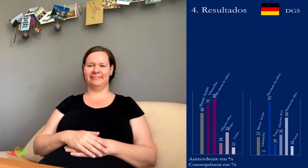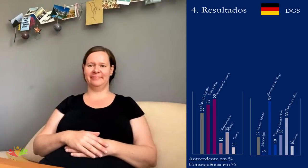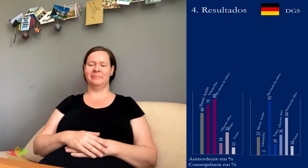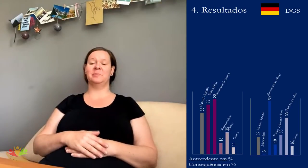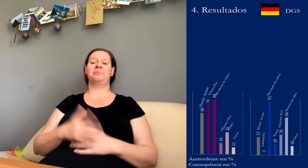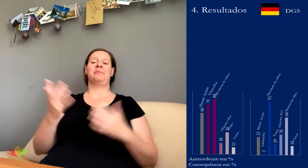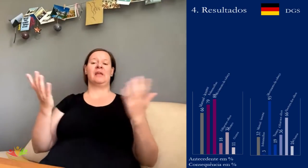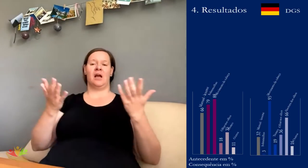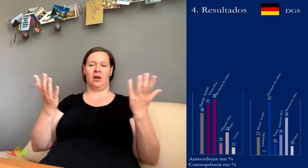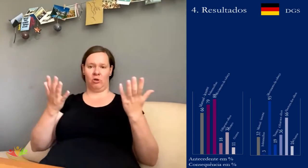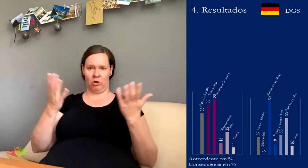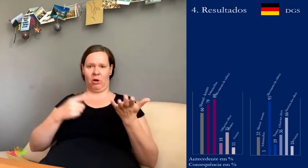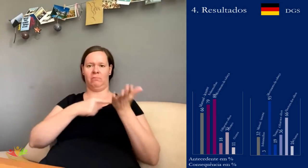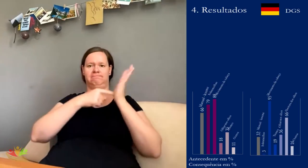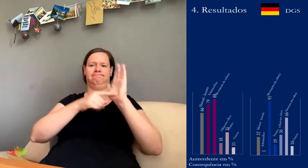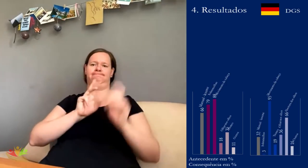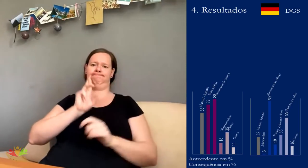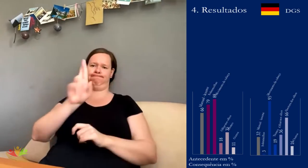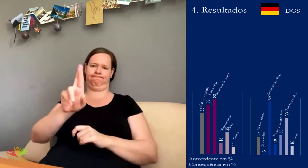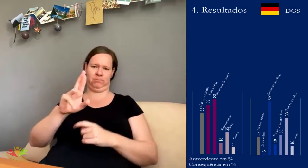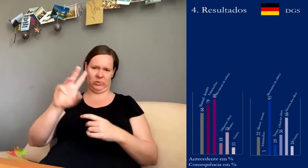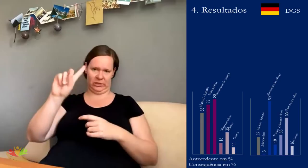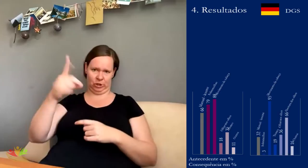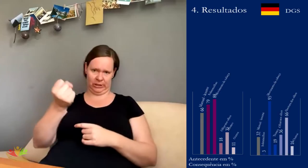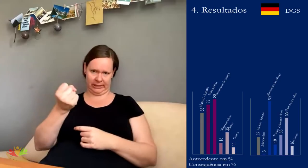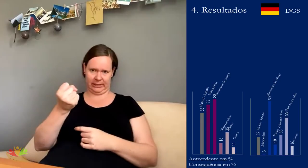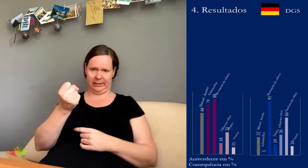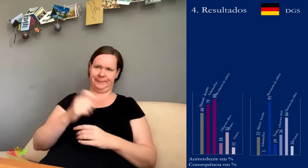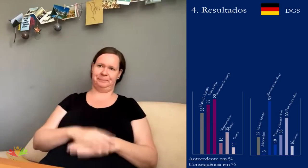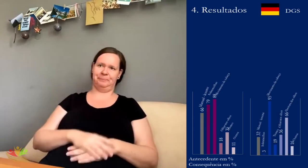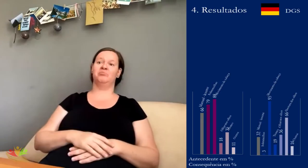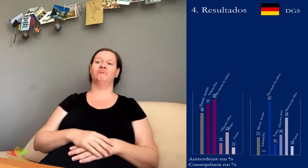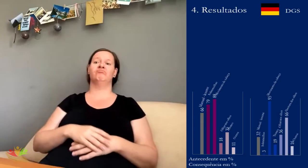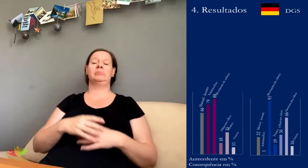a diferença entre a oração antecedente e consequente em Libras.